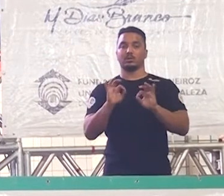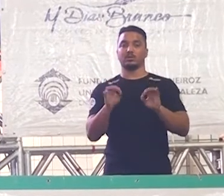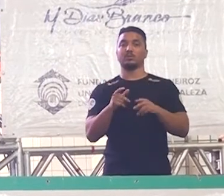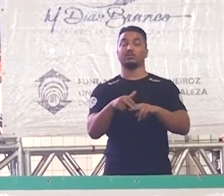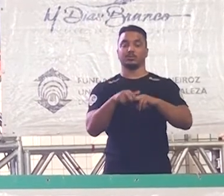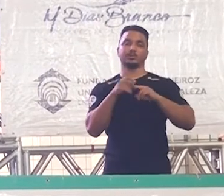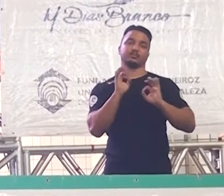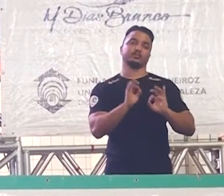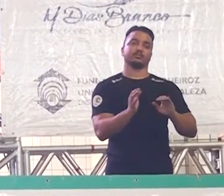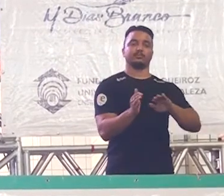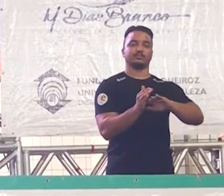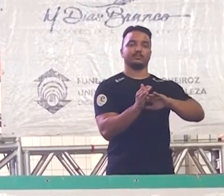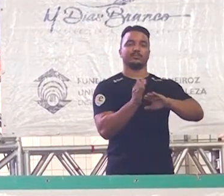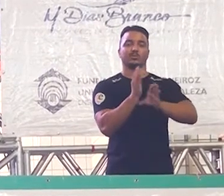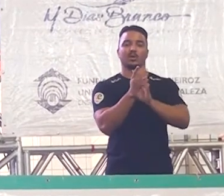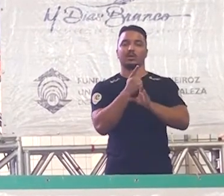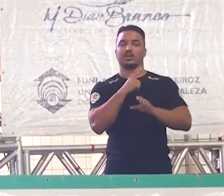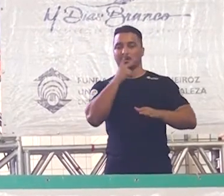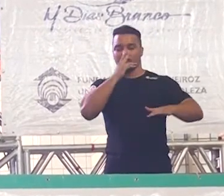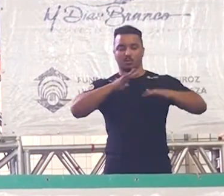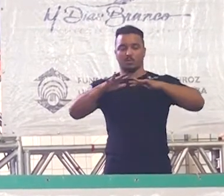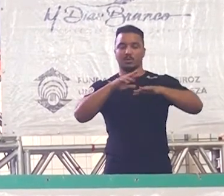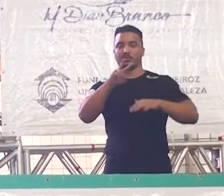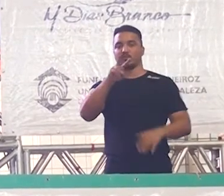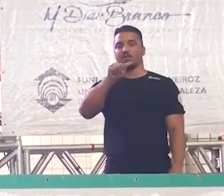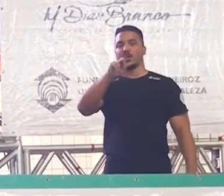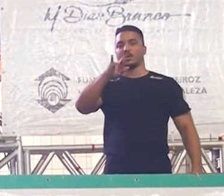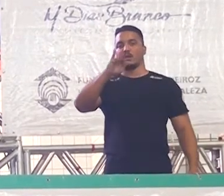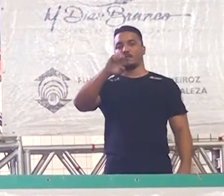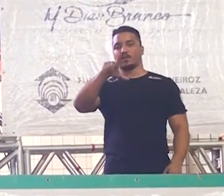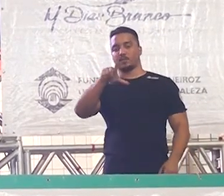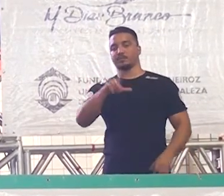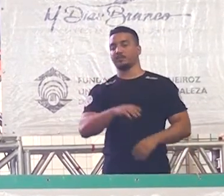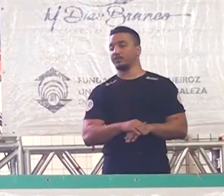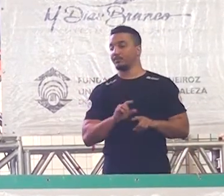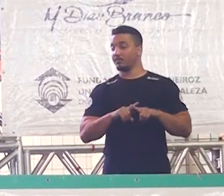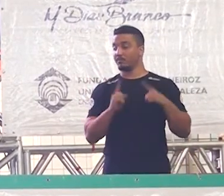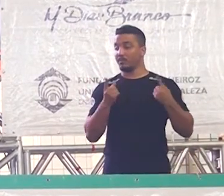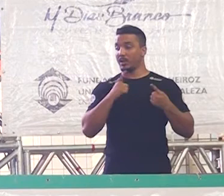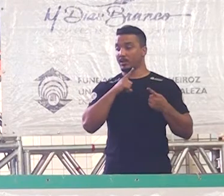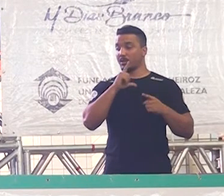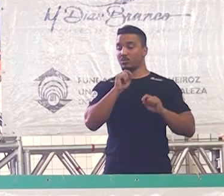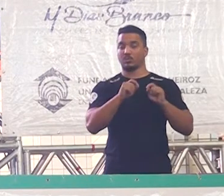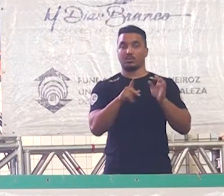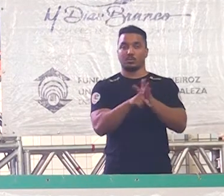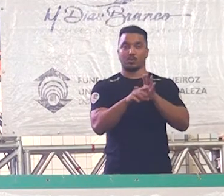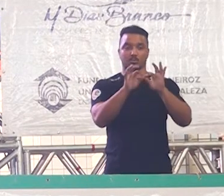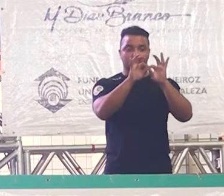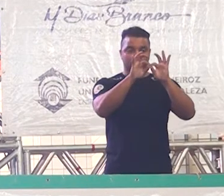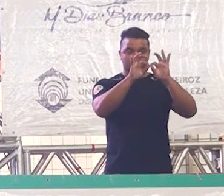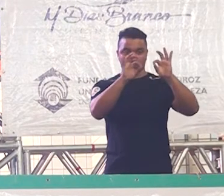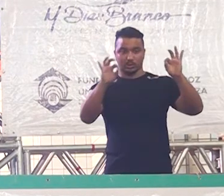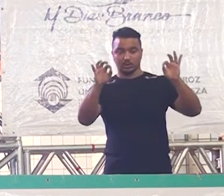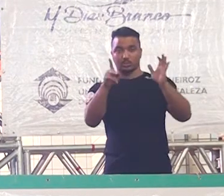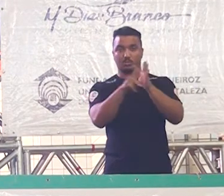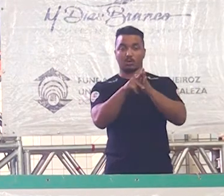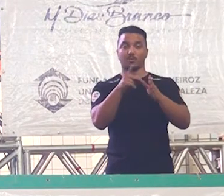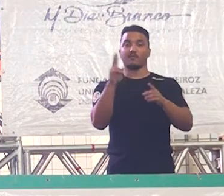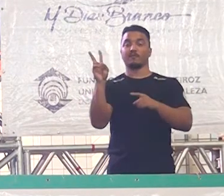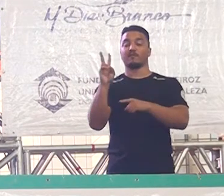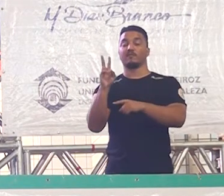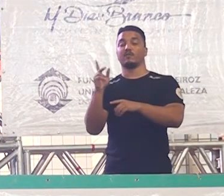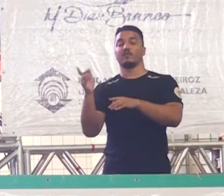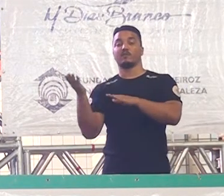estaria correto apenas por parte do movimento variado. Porém, como esse gráfico é distância em função da